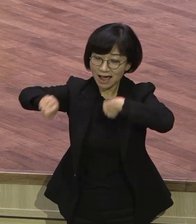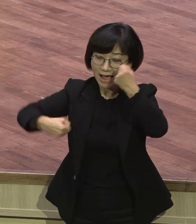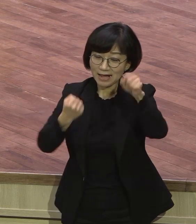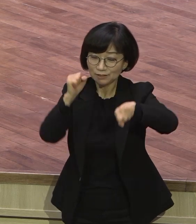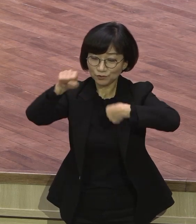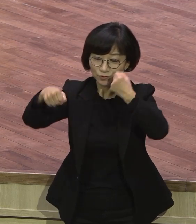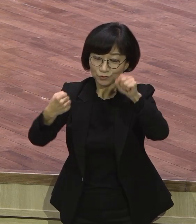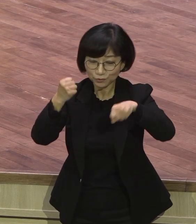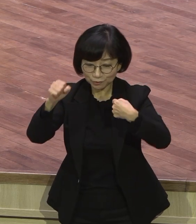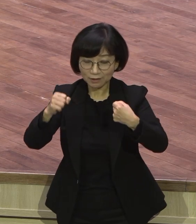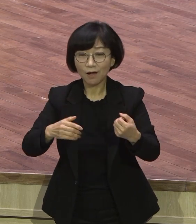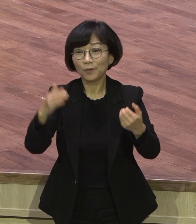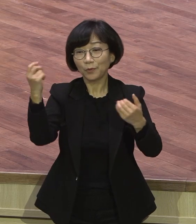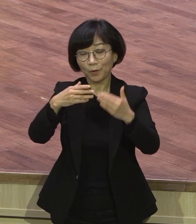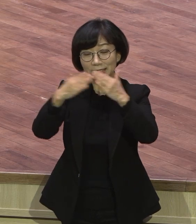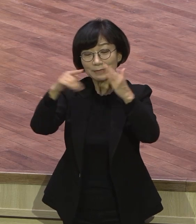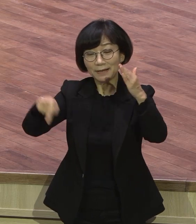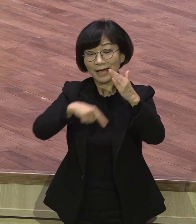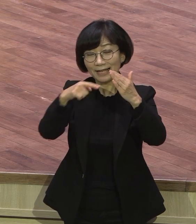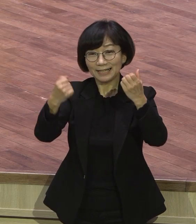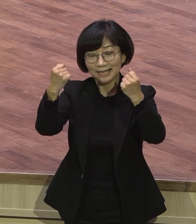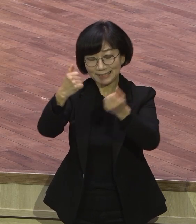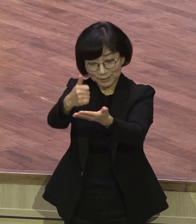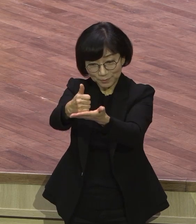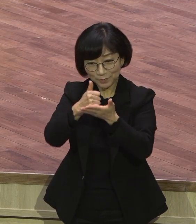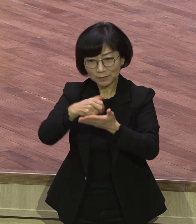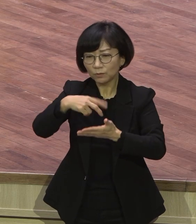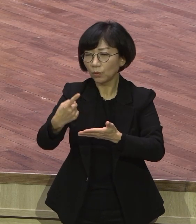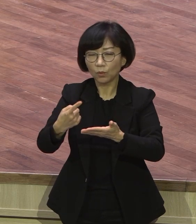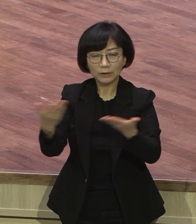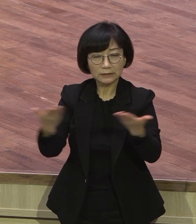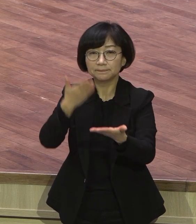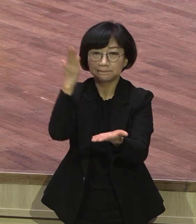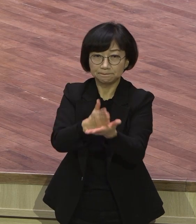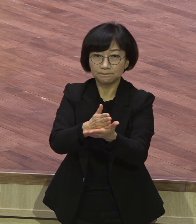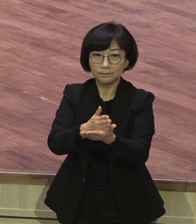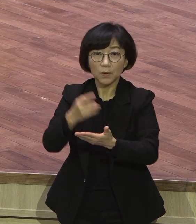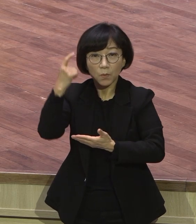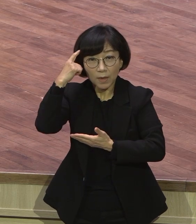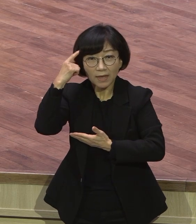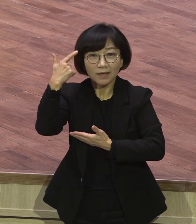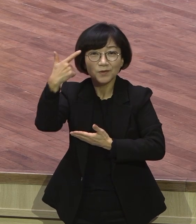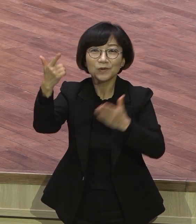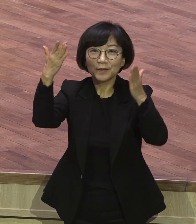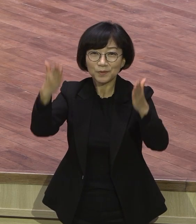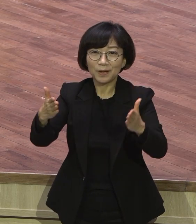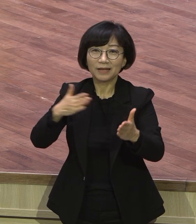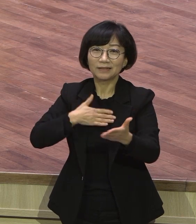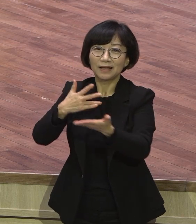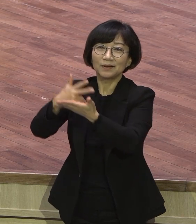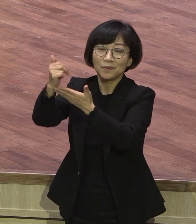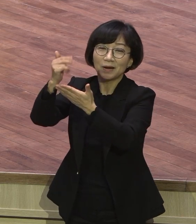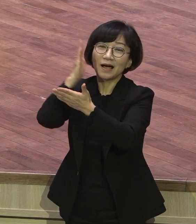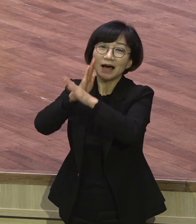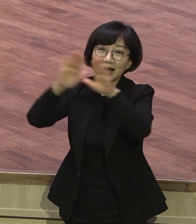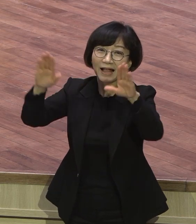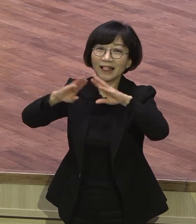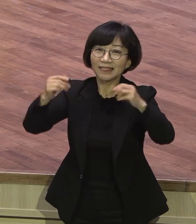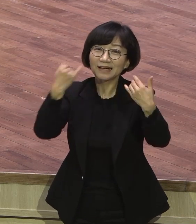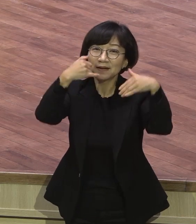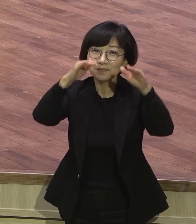머무는 개기라도 아무 일도 하지 말라 이는 여세 동안에 나 여호와가 하늘과 땅과 바다와 그 가운데 모든